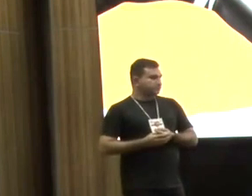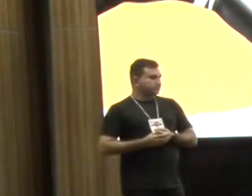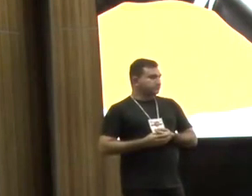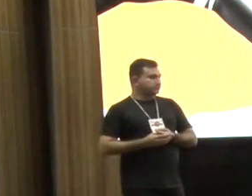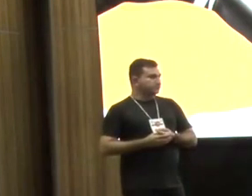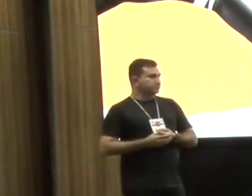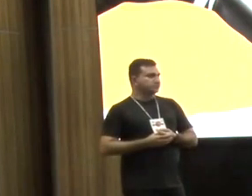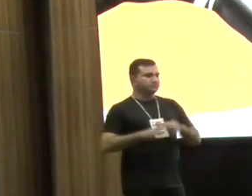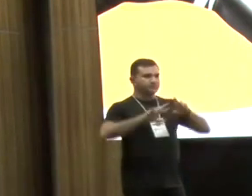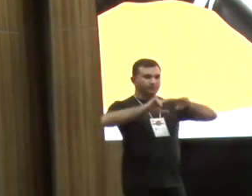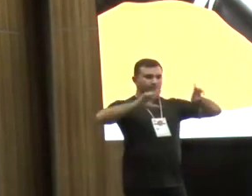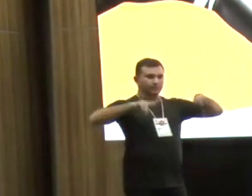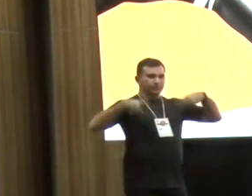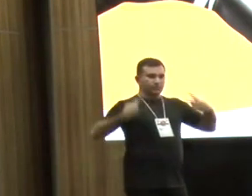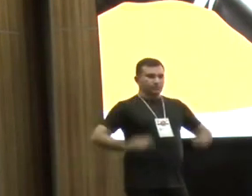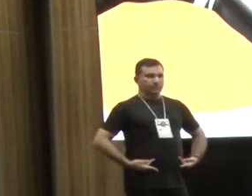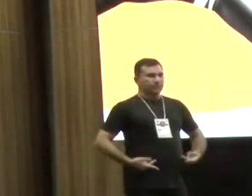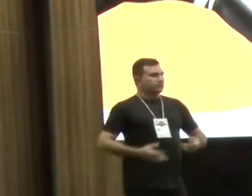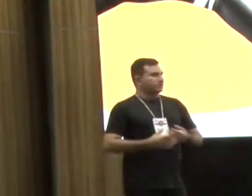Diversidade humana.